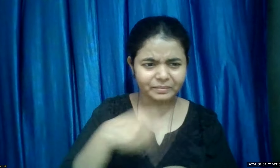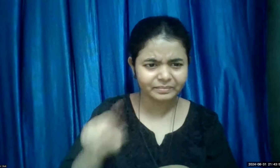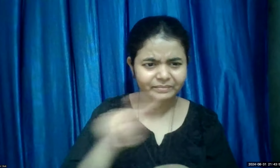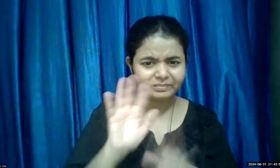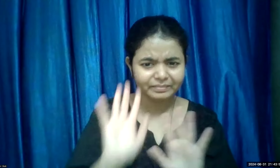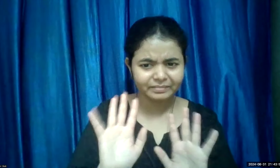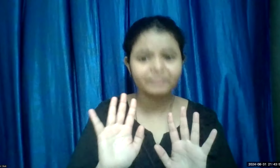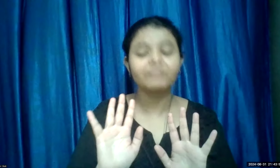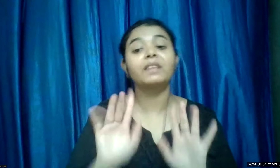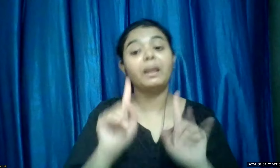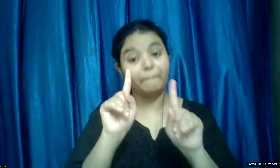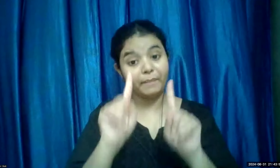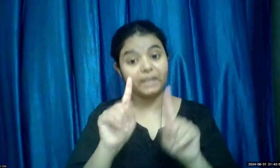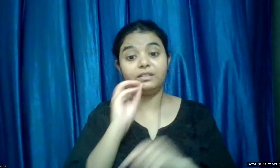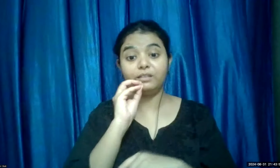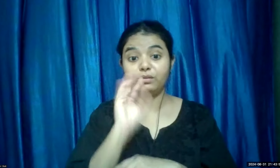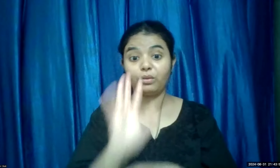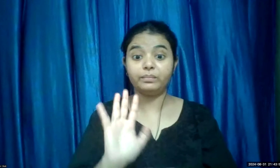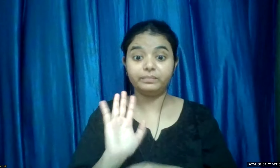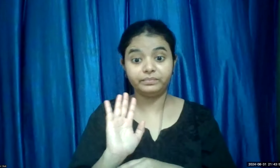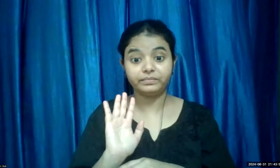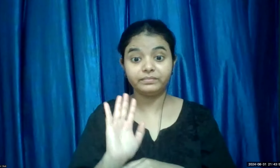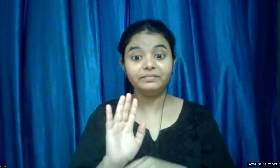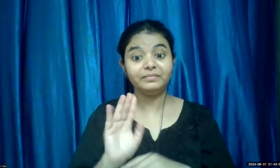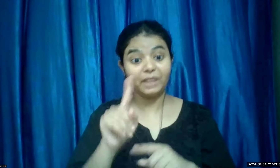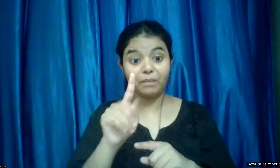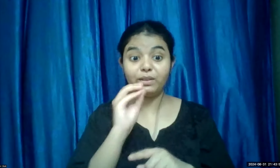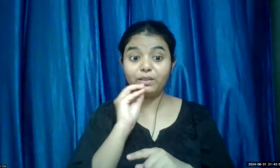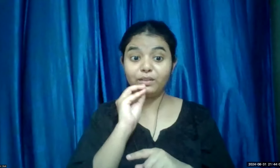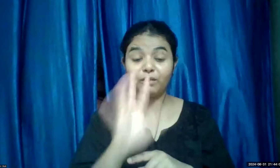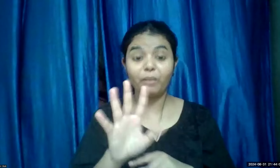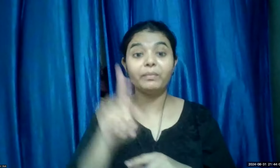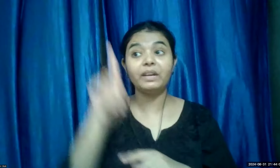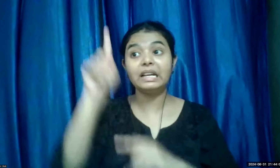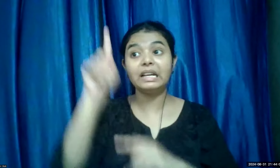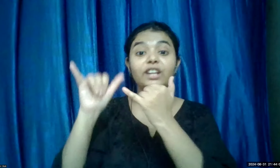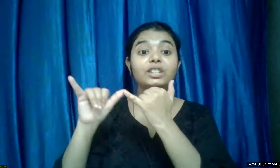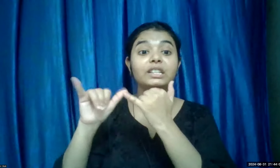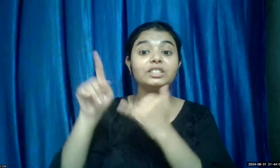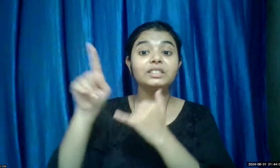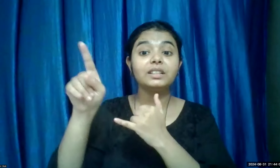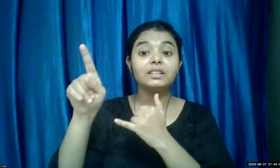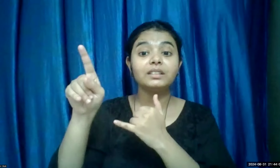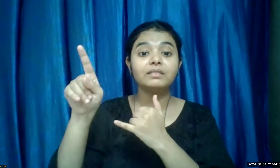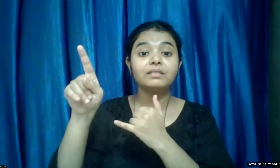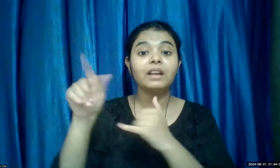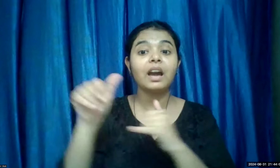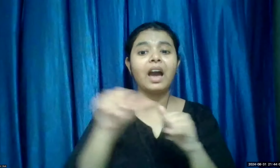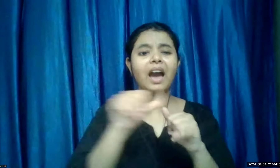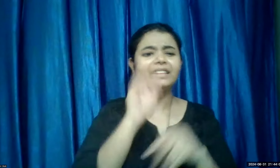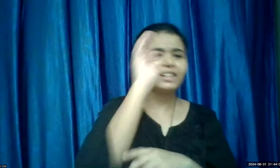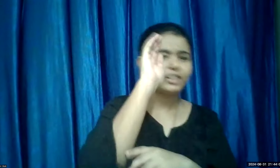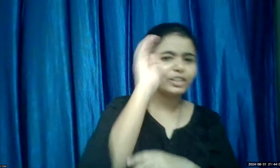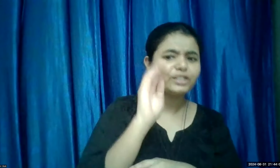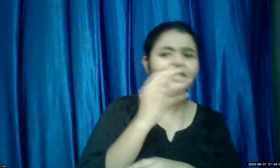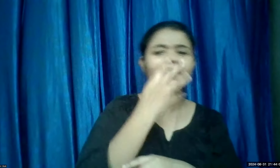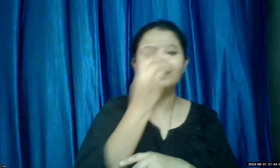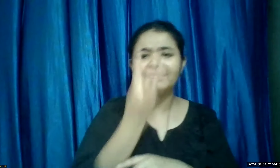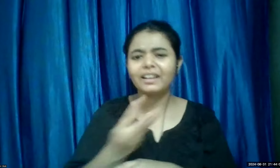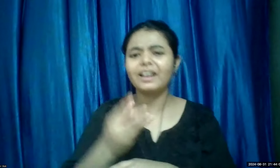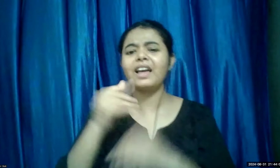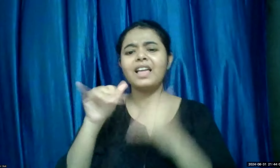लेकिन यहाँ पे अर्जुन बता रहे हैं कि भाई ये जो भगवान श्री कृष्ण हैं, ये उन सभी देवी और देवताओं के भी क्या